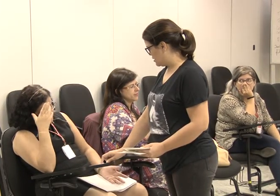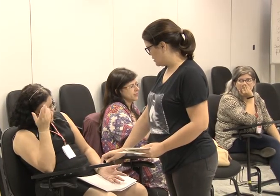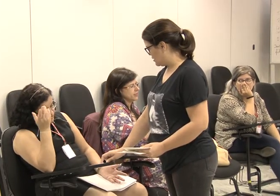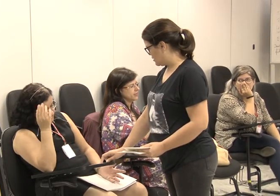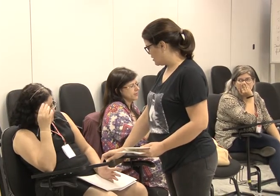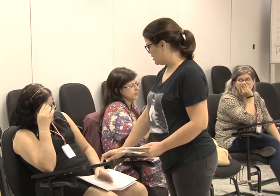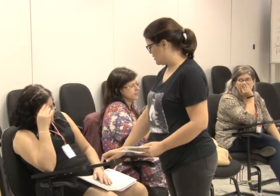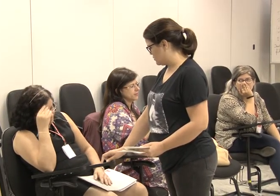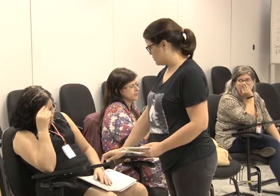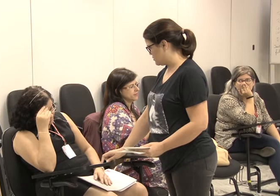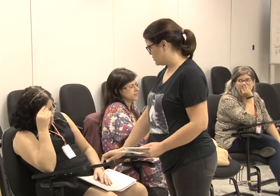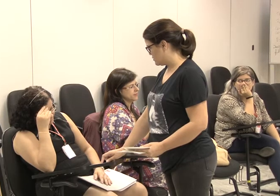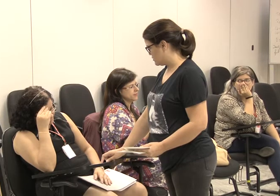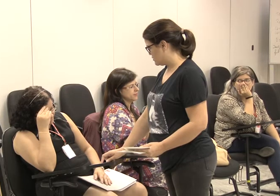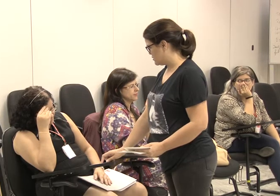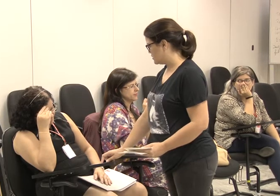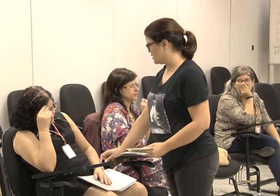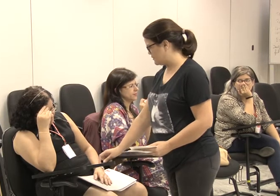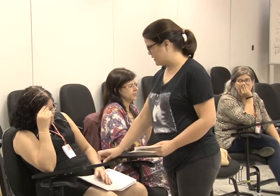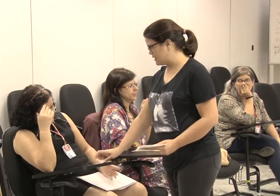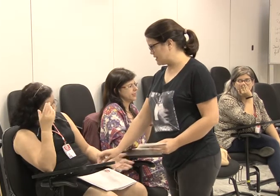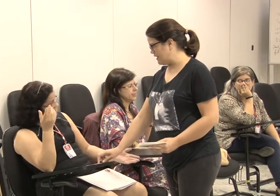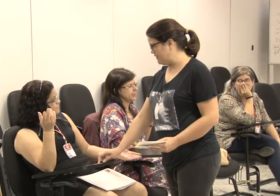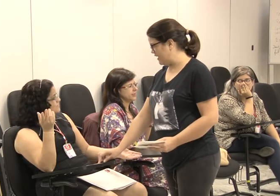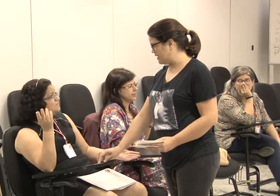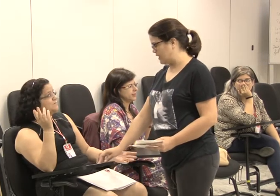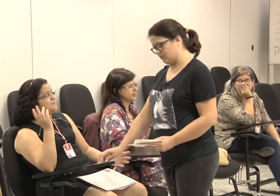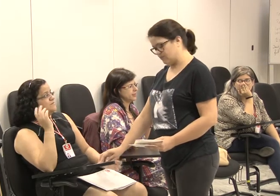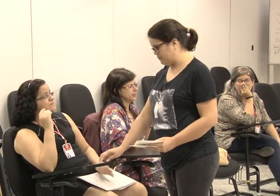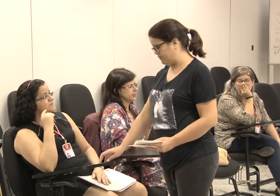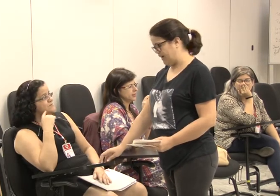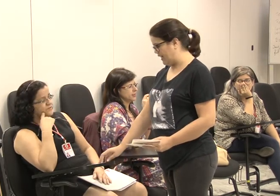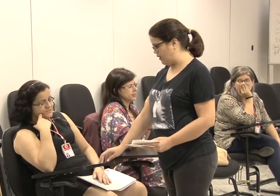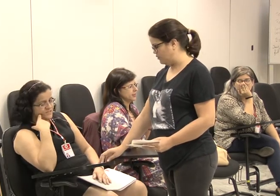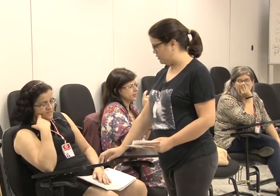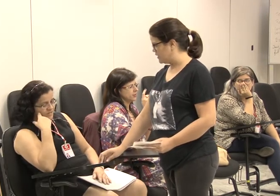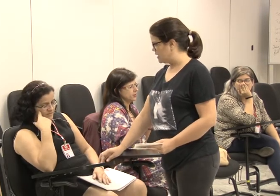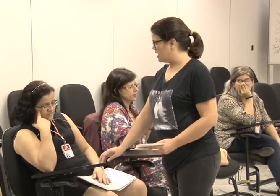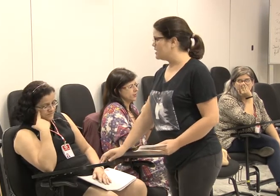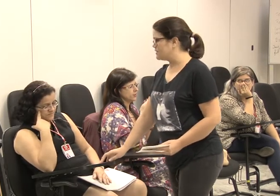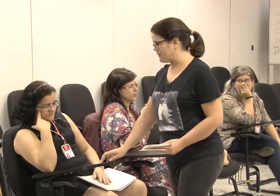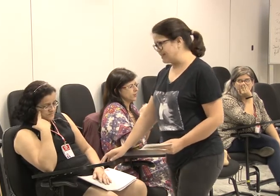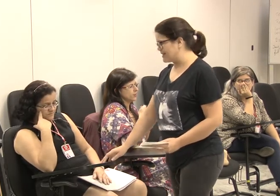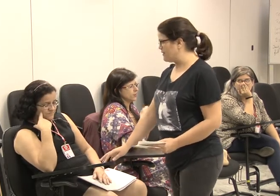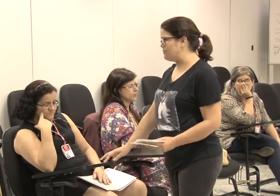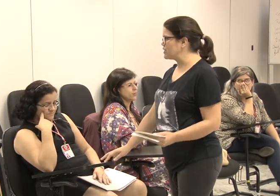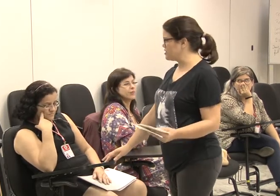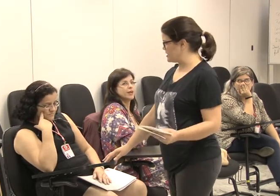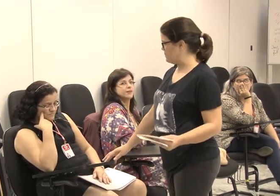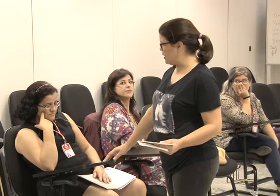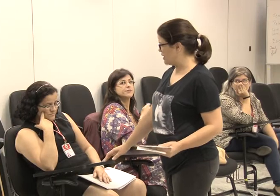bruxa? Isso. Então você vai descrever. Não fala alto. Você vai descrever para a gente saber o que